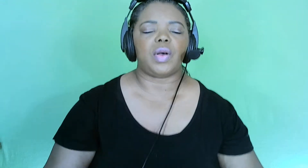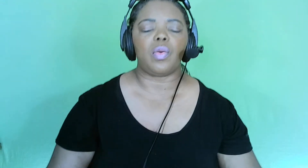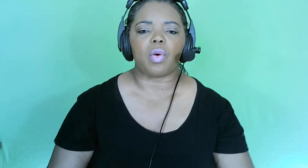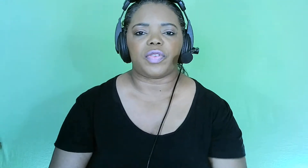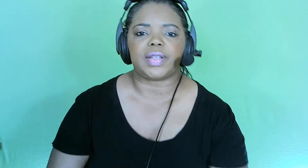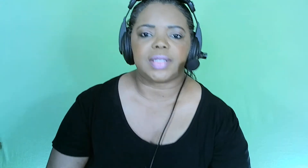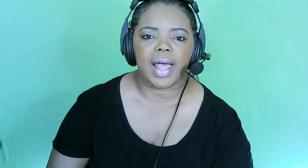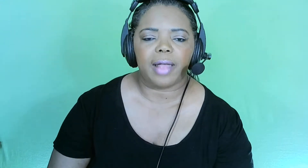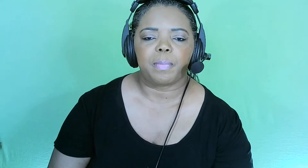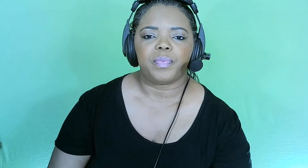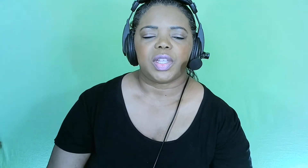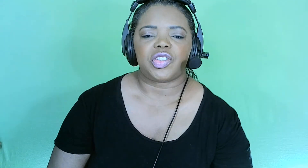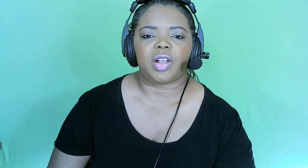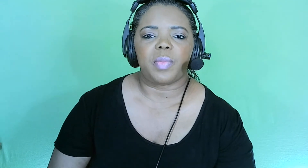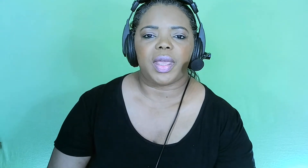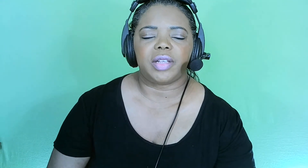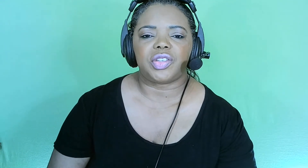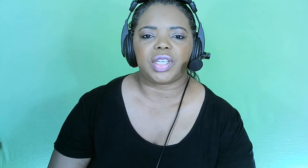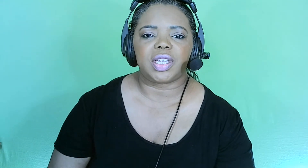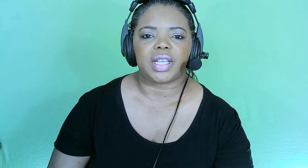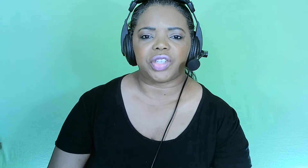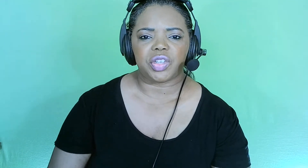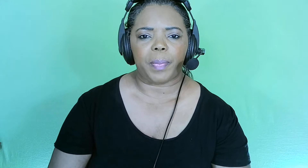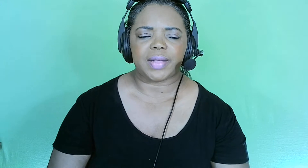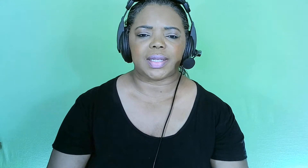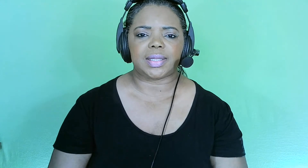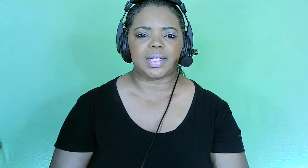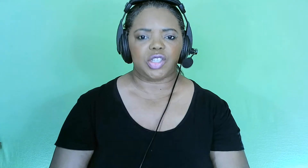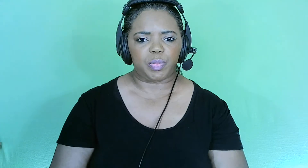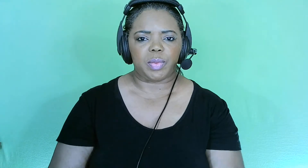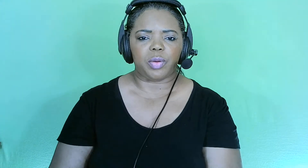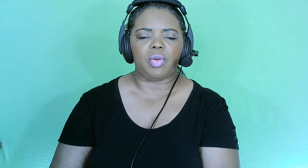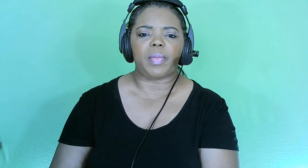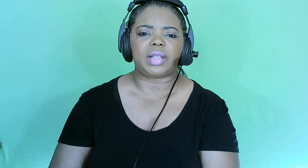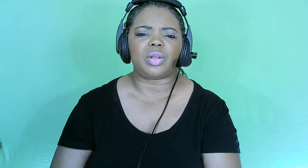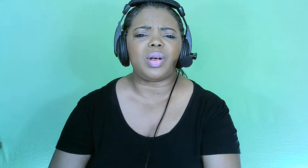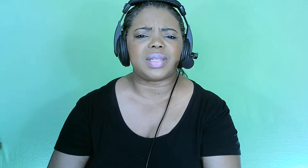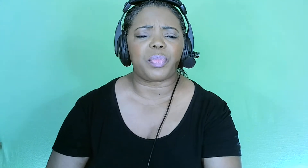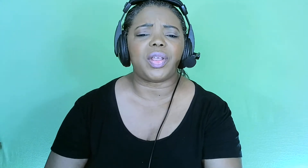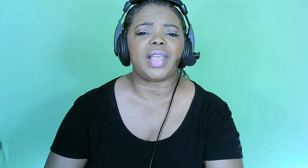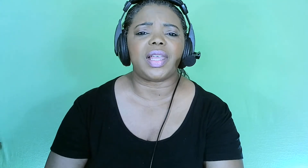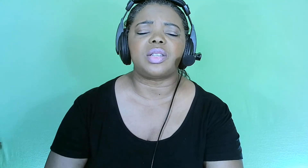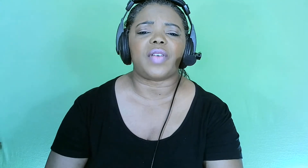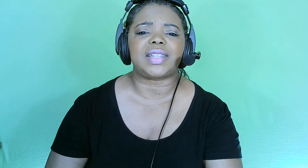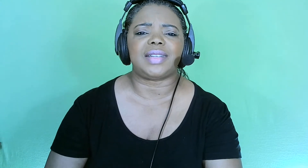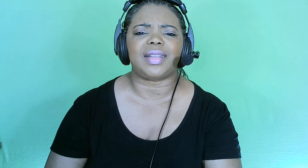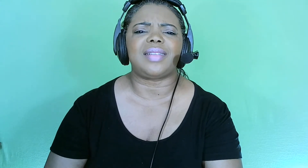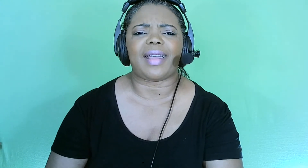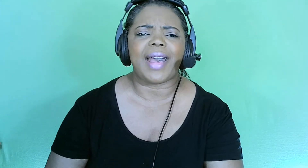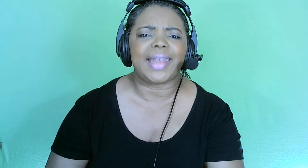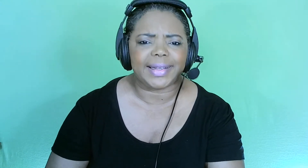vão conversar, geralmente a gente pensa assim, de primeiro momento, nossa, por que eles fazem tanta